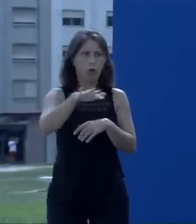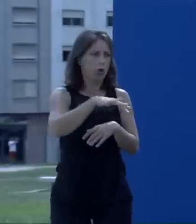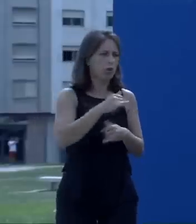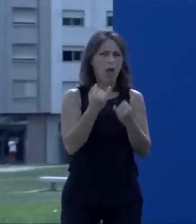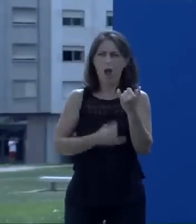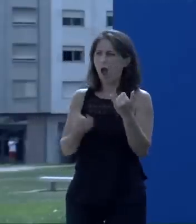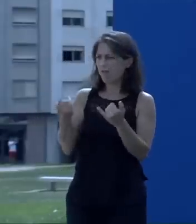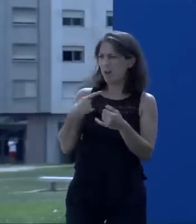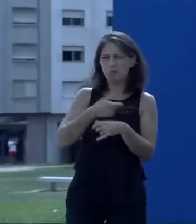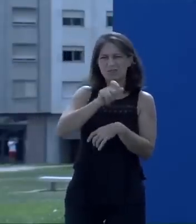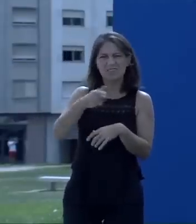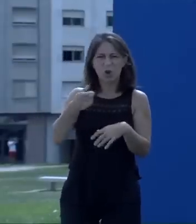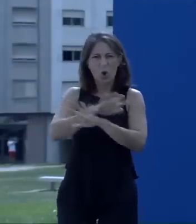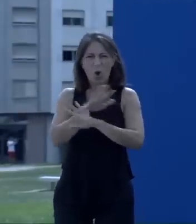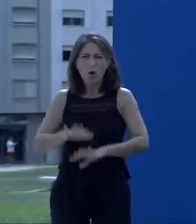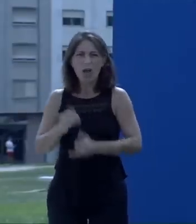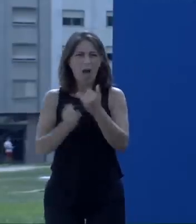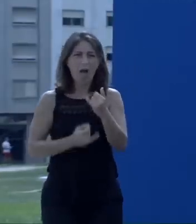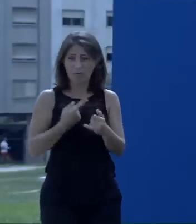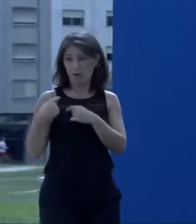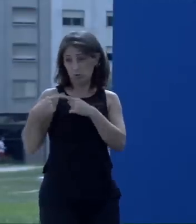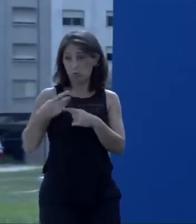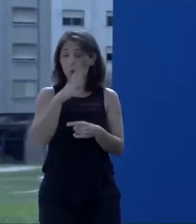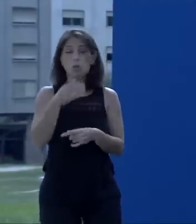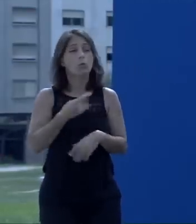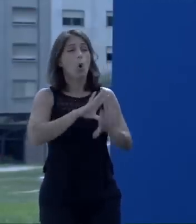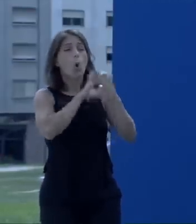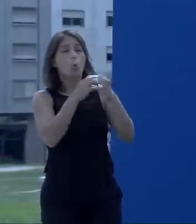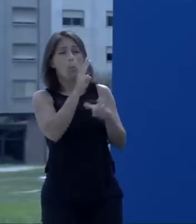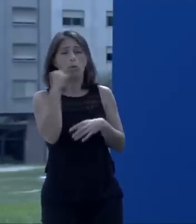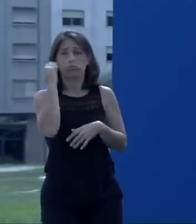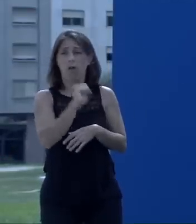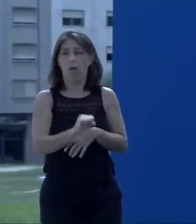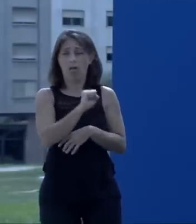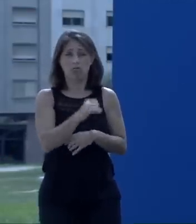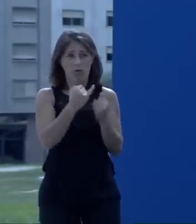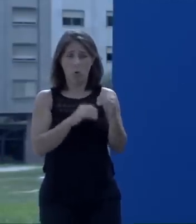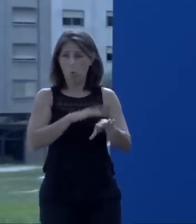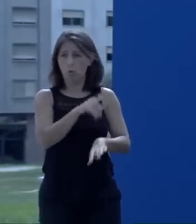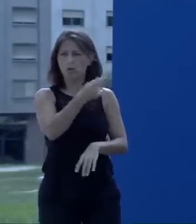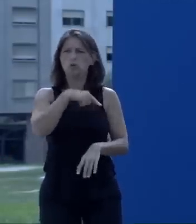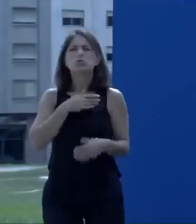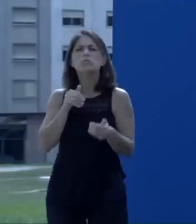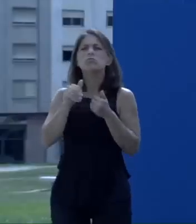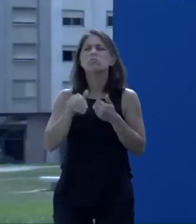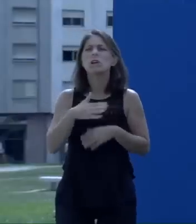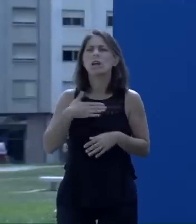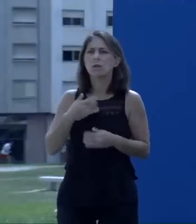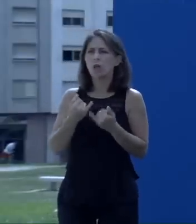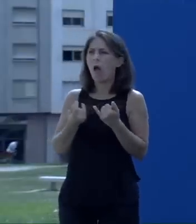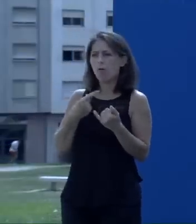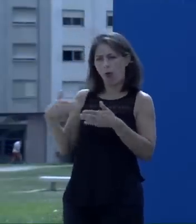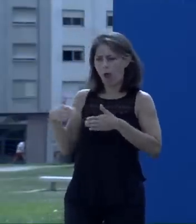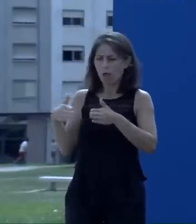a desgracia que supuxo o Partido Popular durante estes anos e para exemplificar como nós queremos andar un